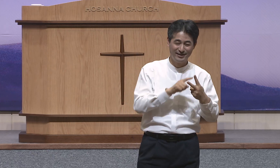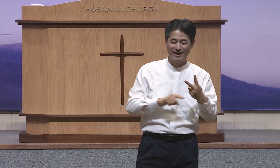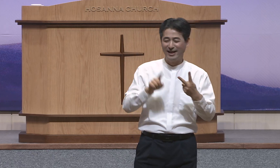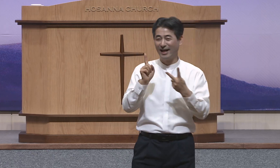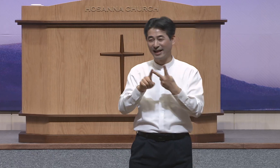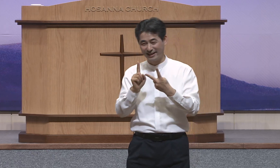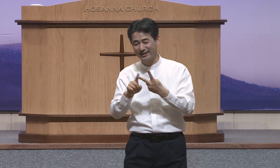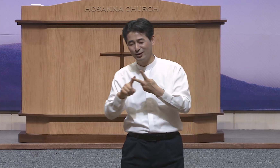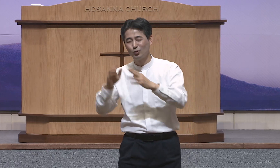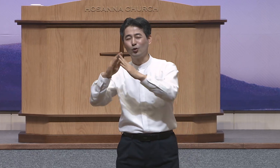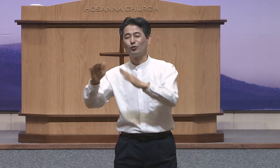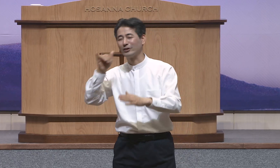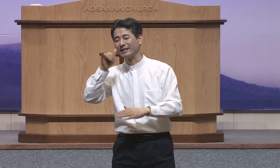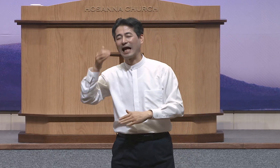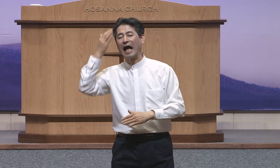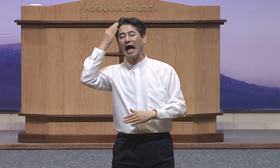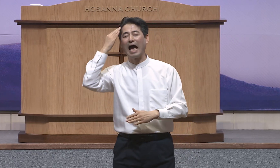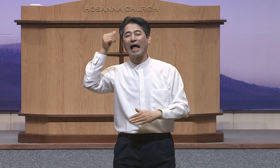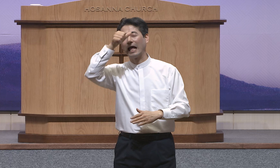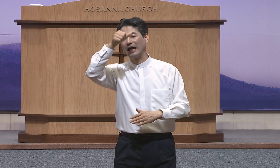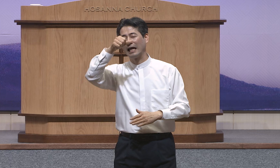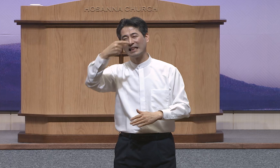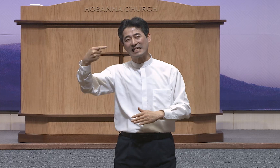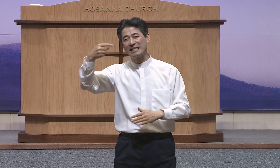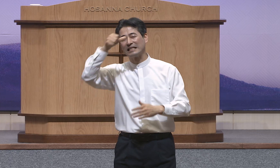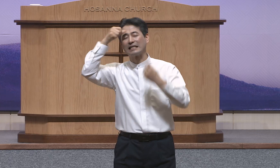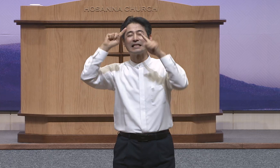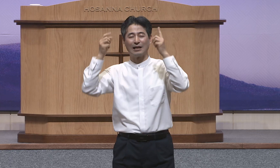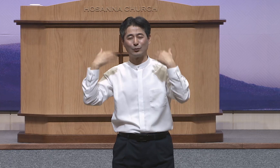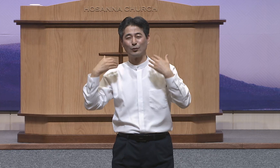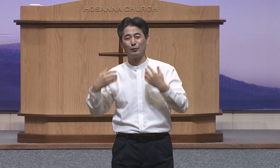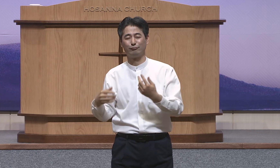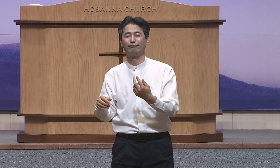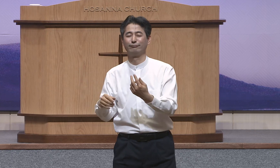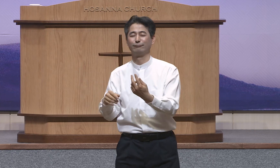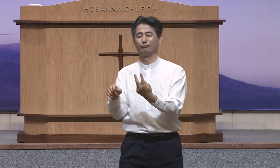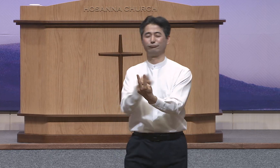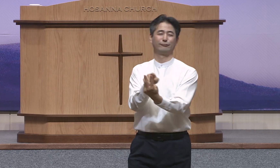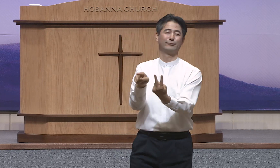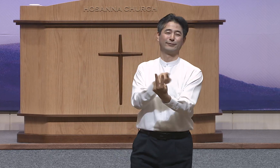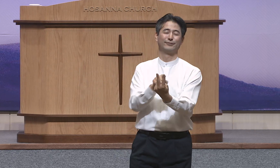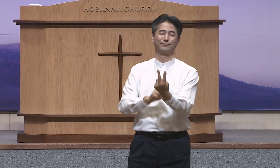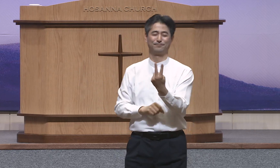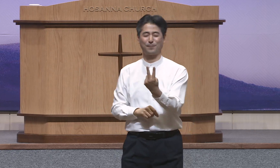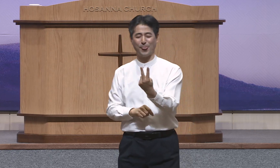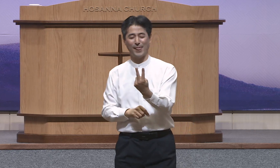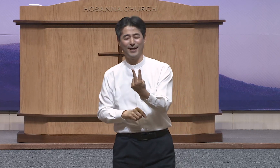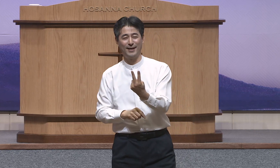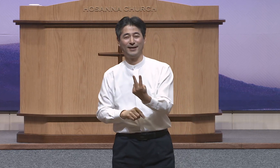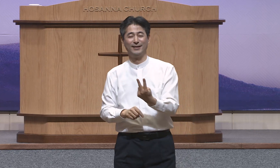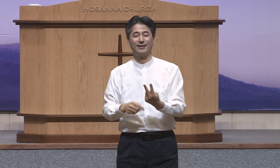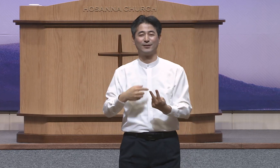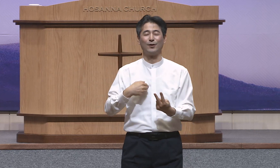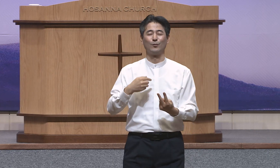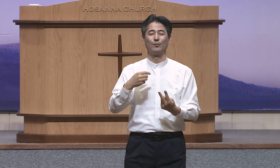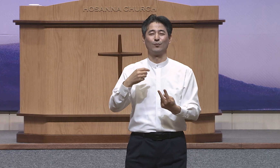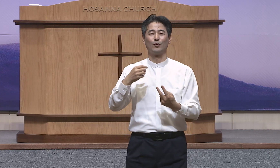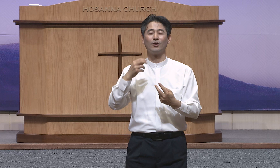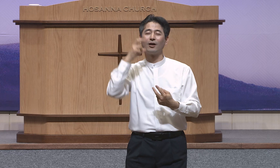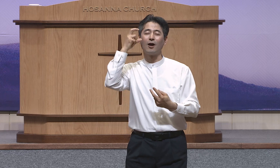서울장신대학교였고요. 하나는 전주에 있는 한일장신대학교 서류를 2개를 가지고 이걸 어떻게